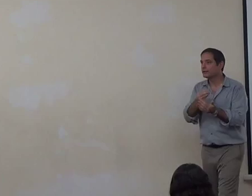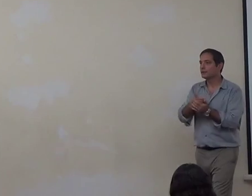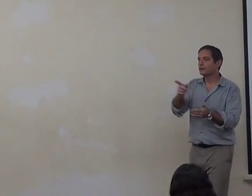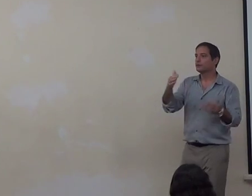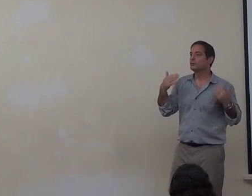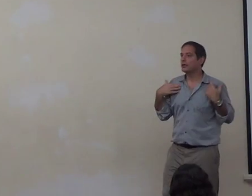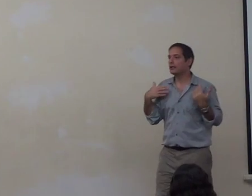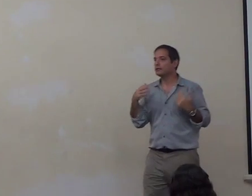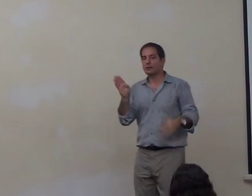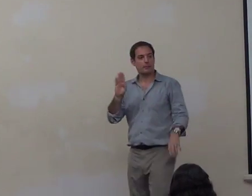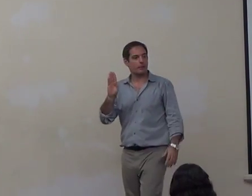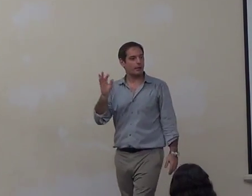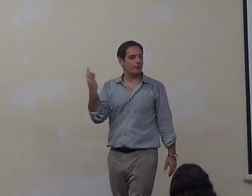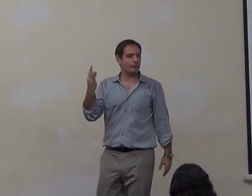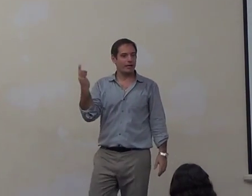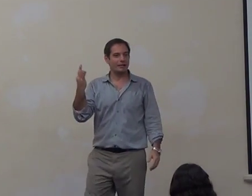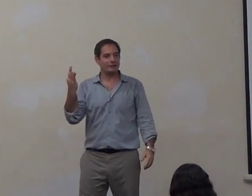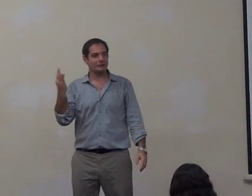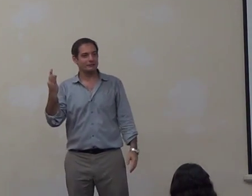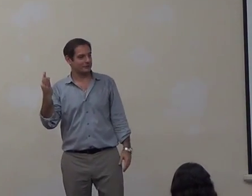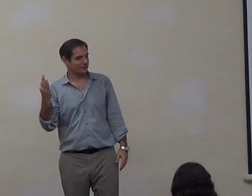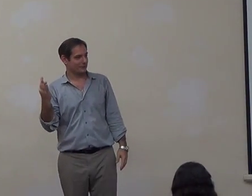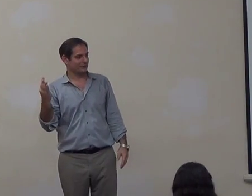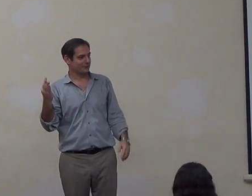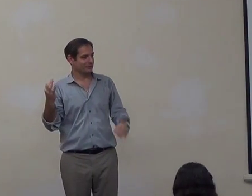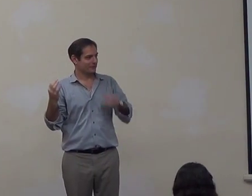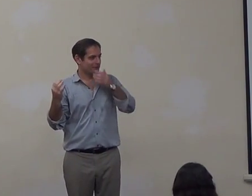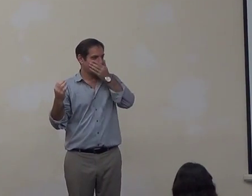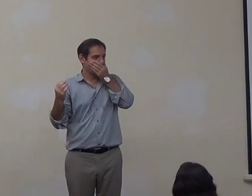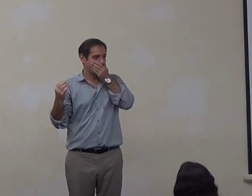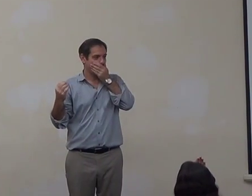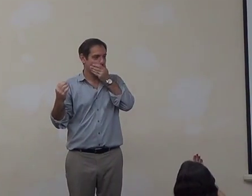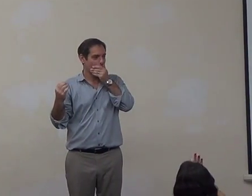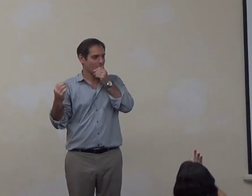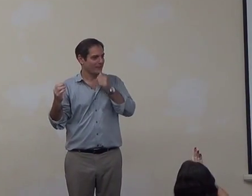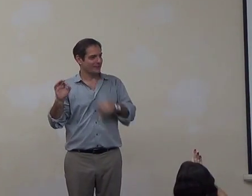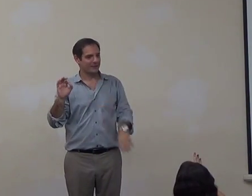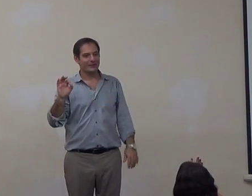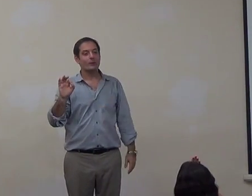Moni, ¿tú tienes Benjamin Franklin?